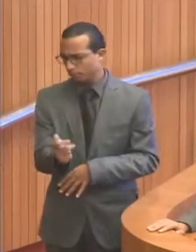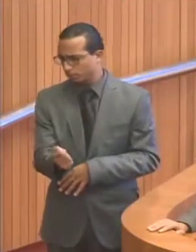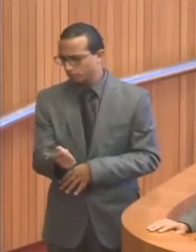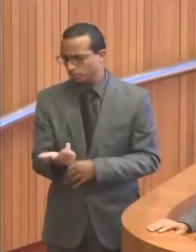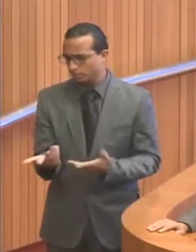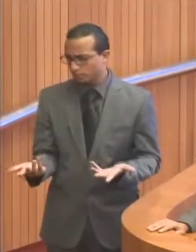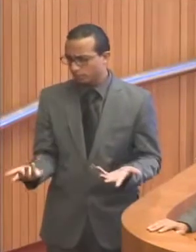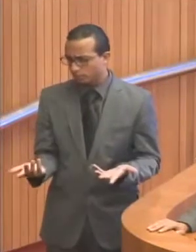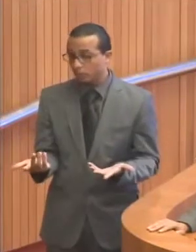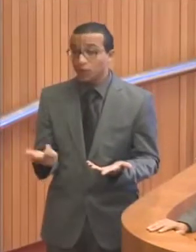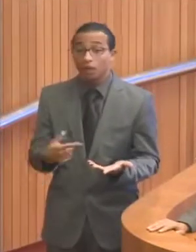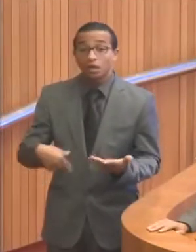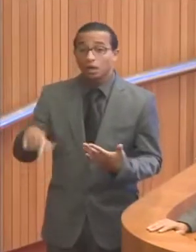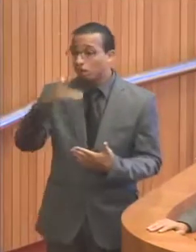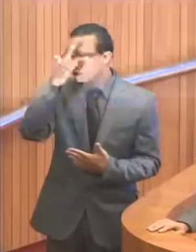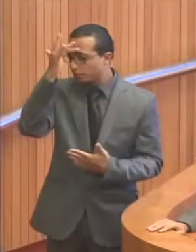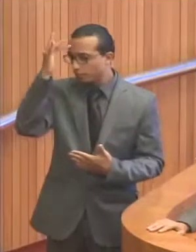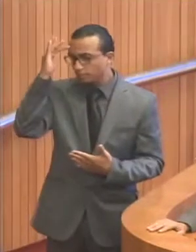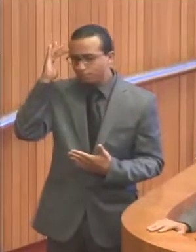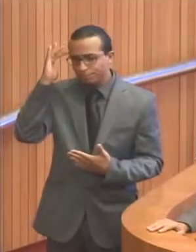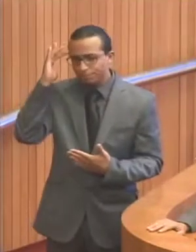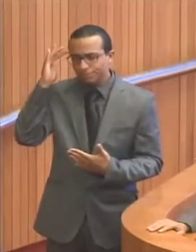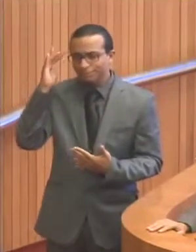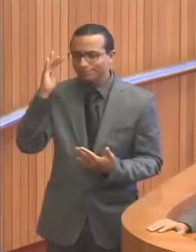As pessoas absolutamente